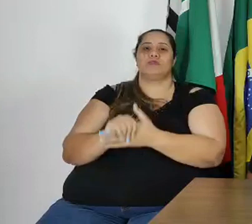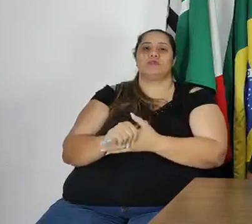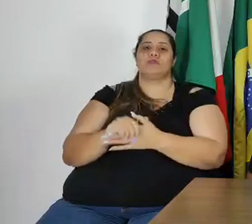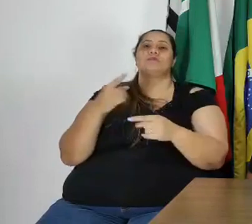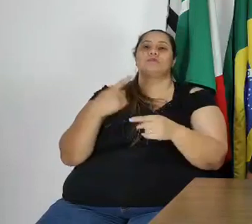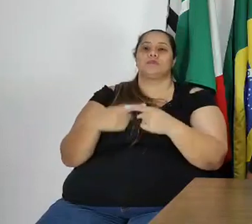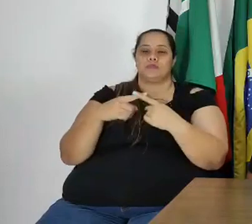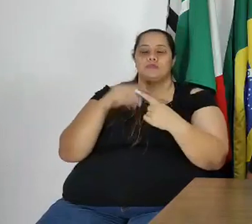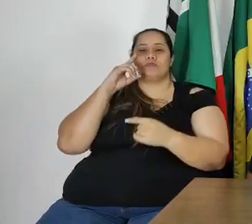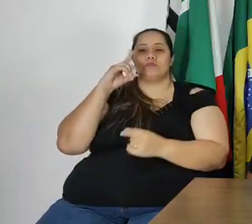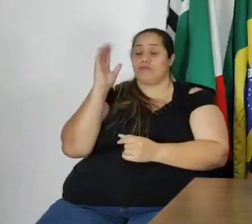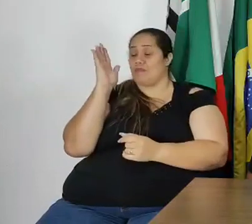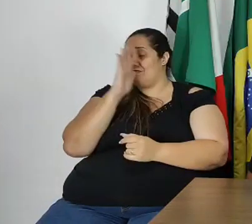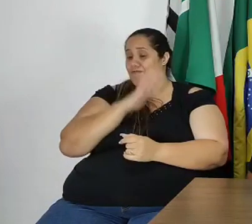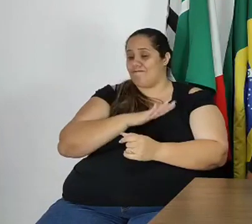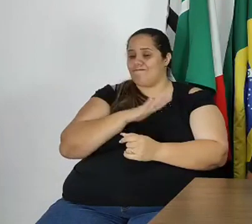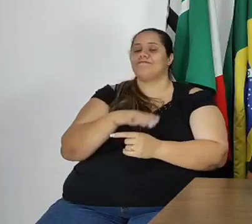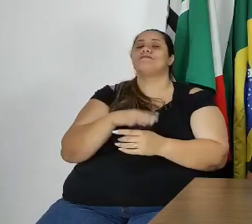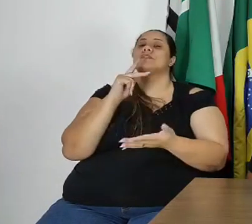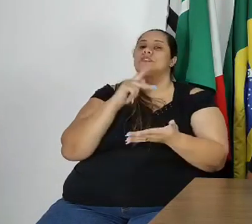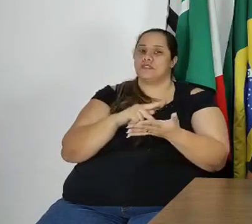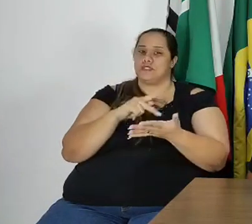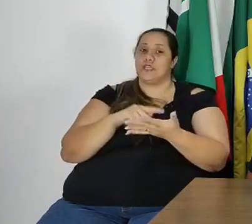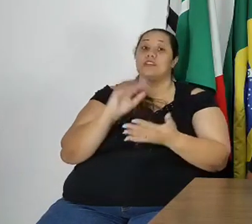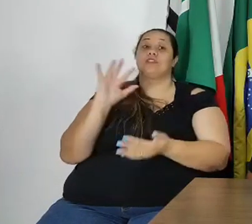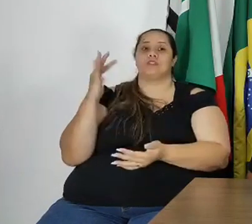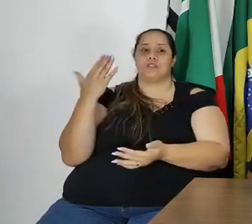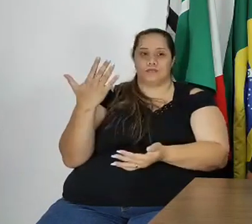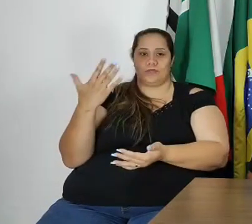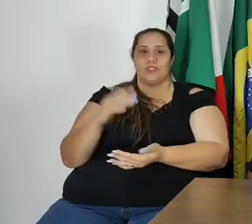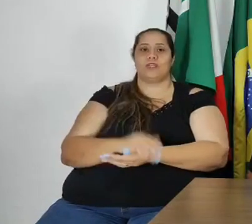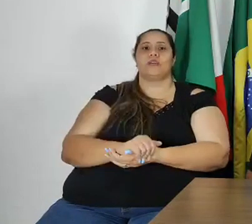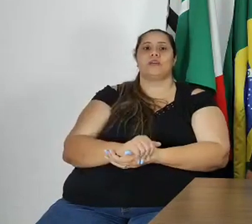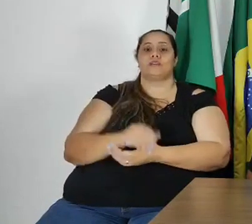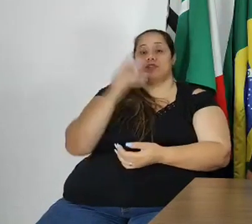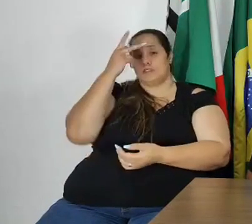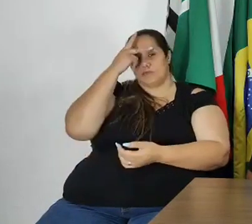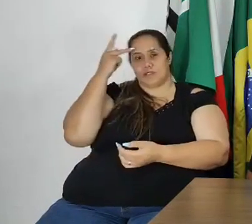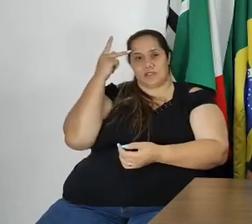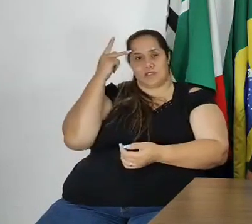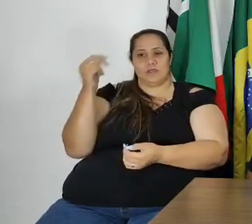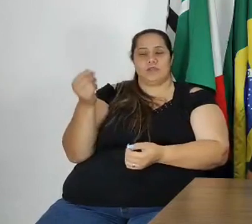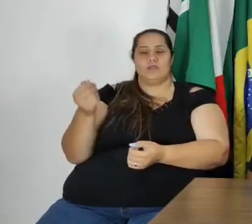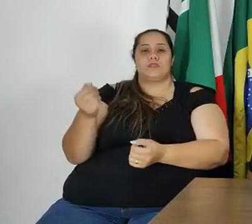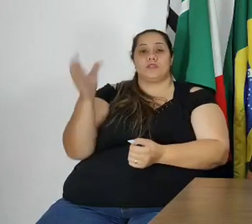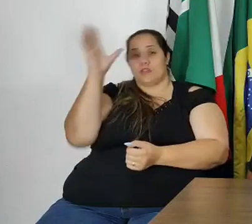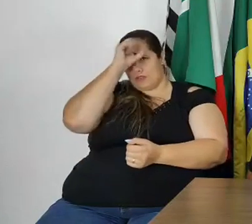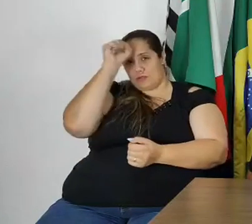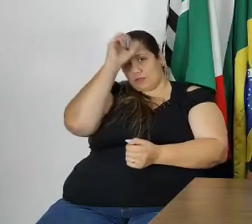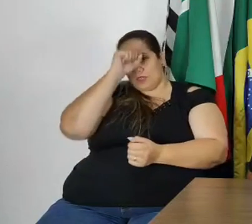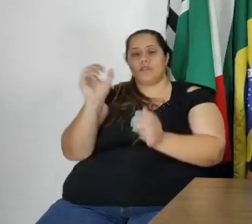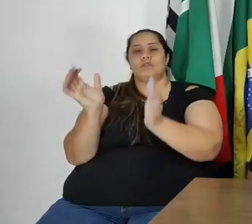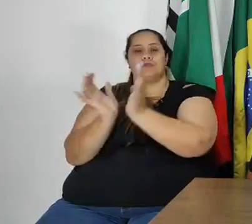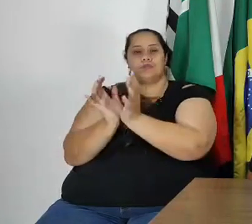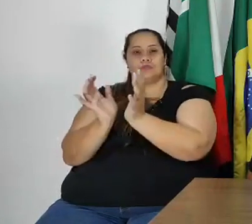maus estão próximos. Quem participou da célula, que aprendeu um pouco mais